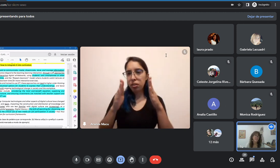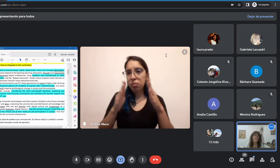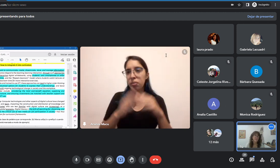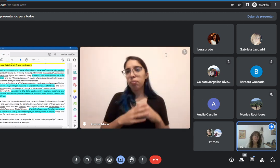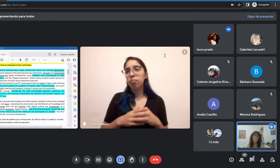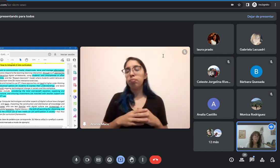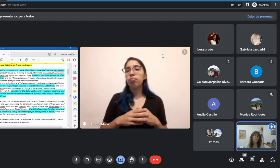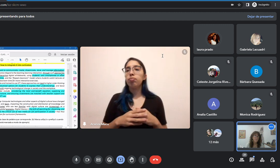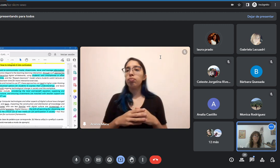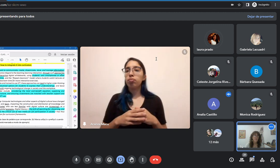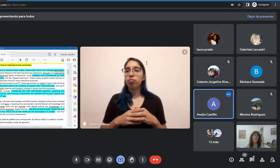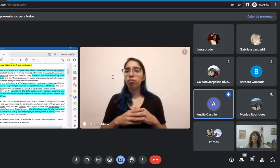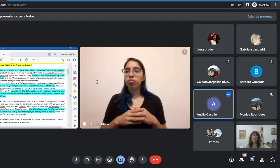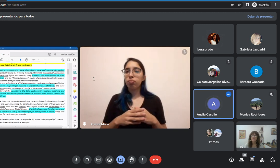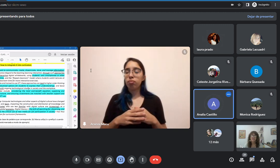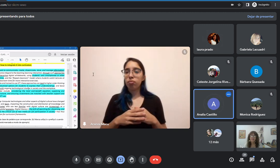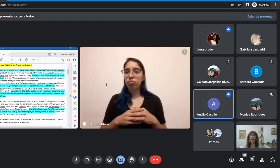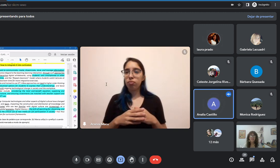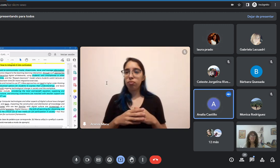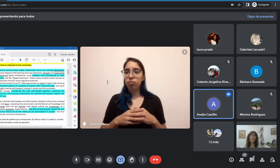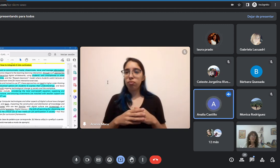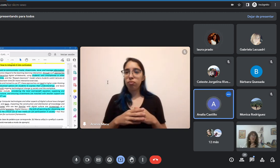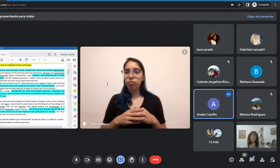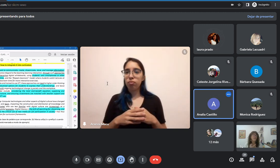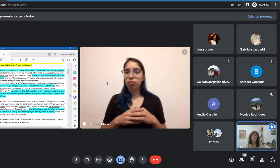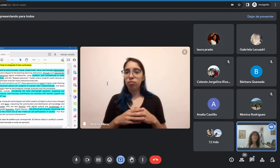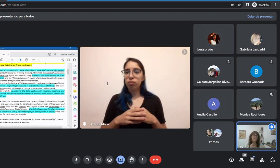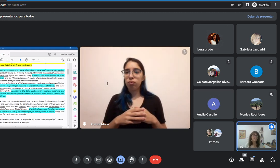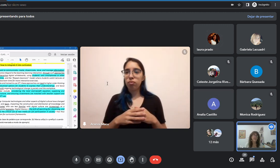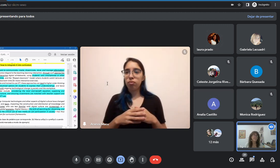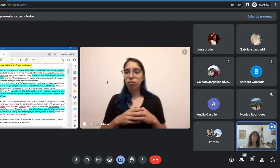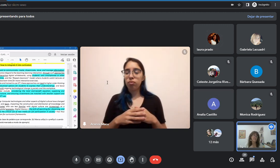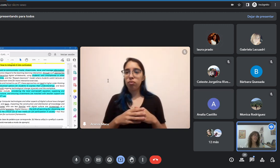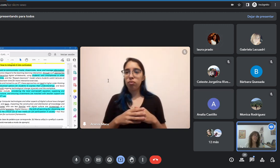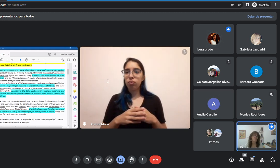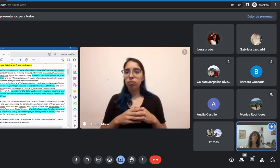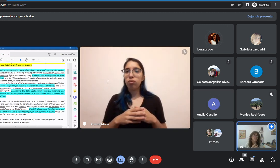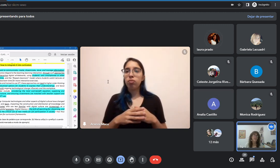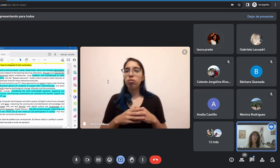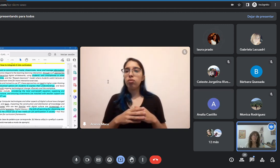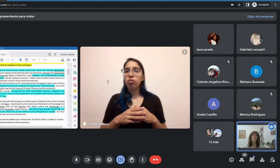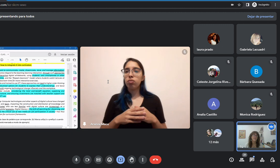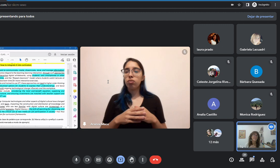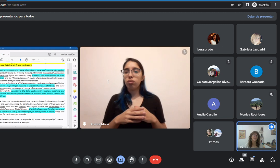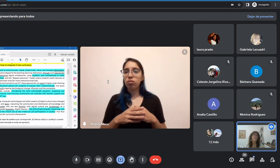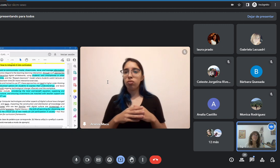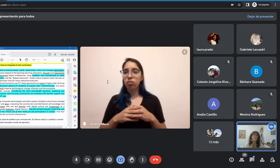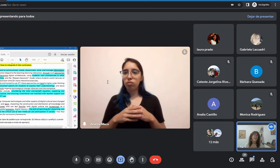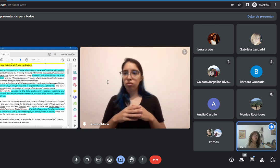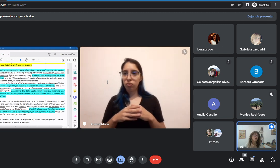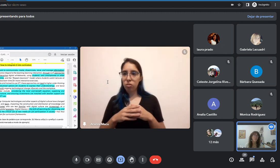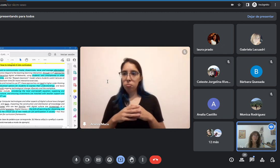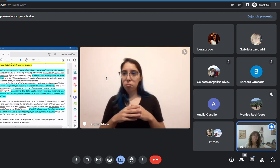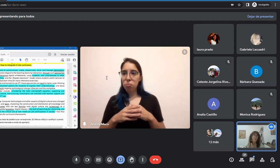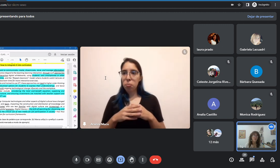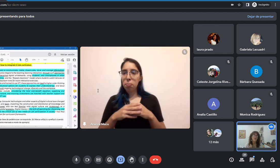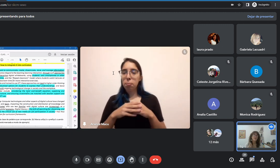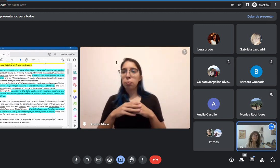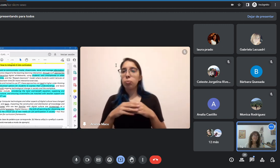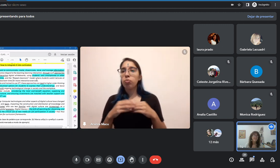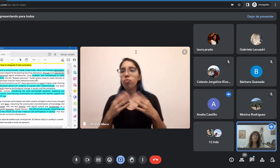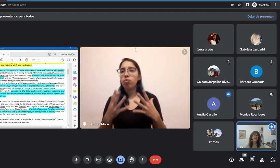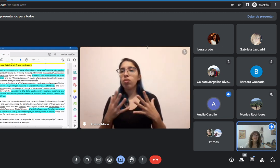¿sí? A veces queda con una frase hecha que es as such, como tal, o such as, tal como, pero